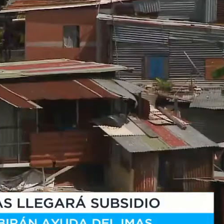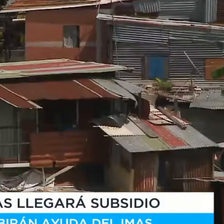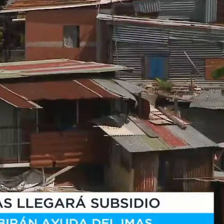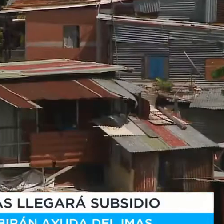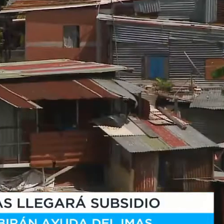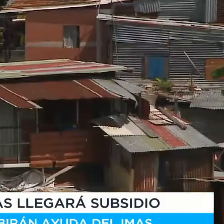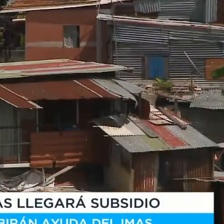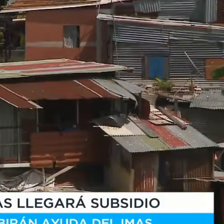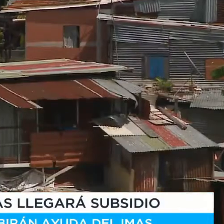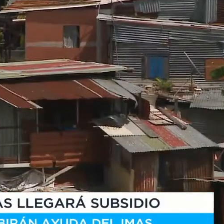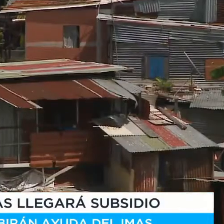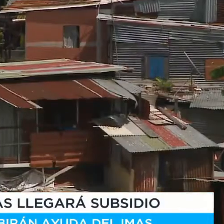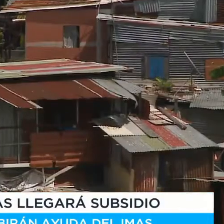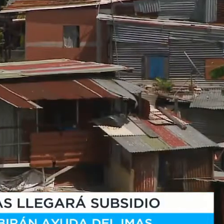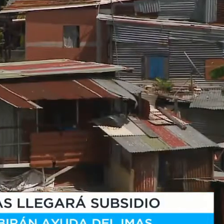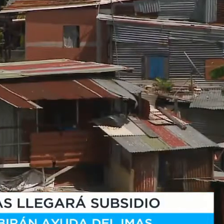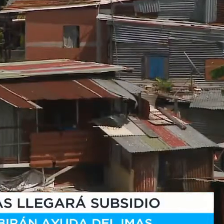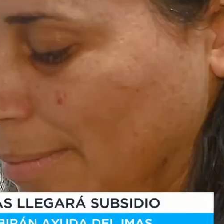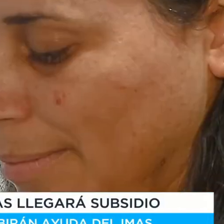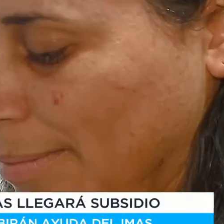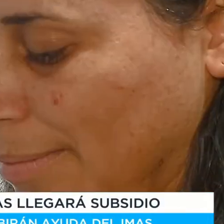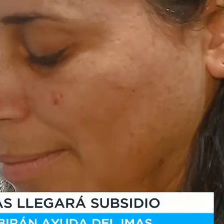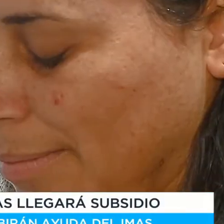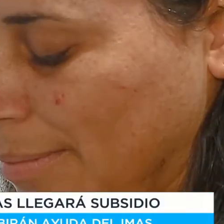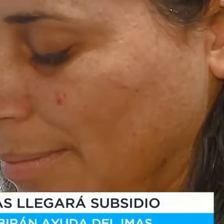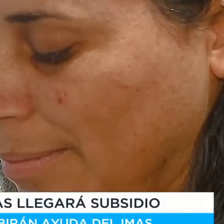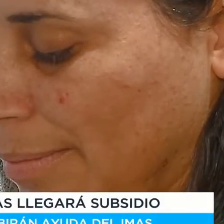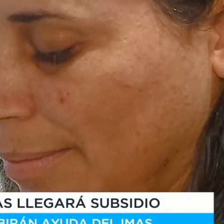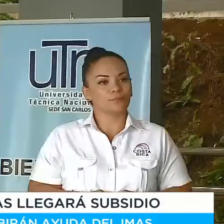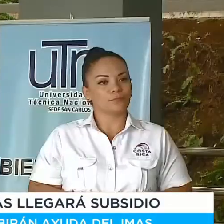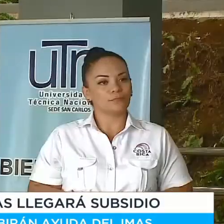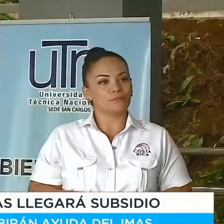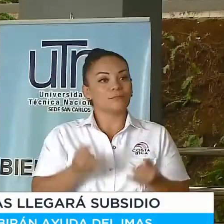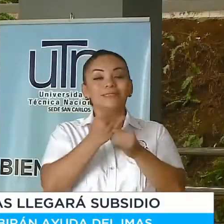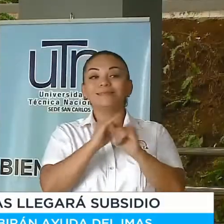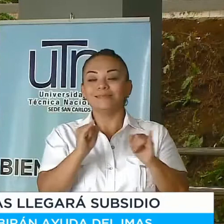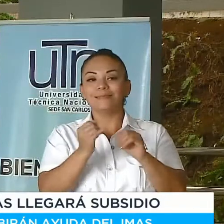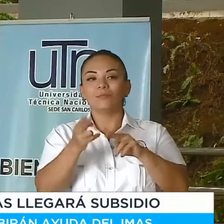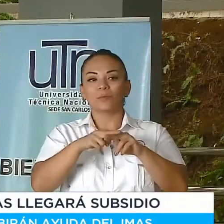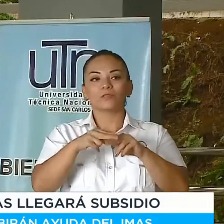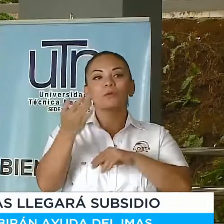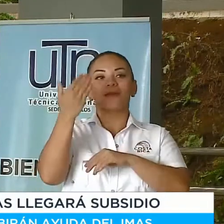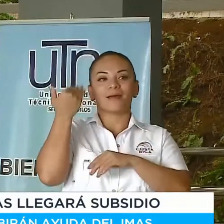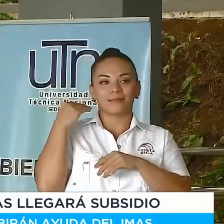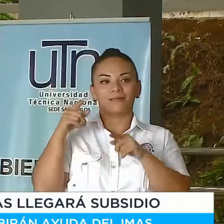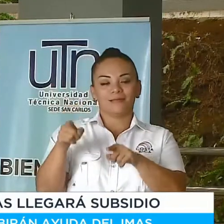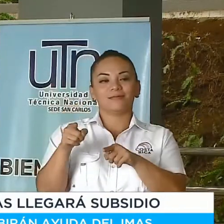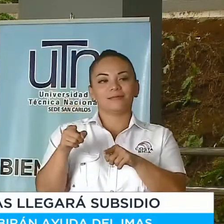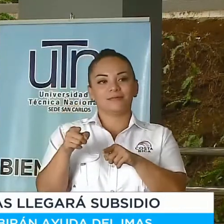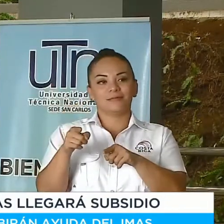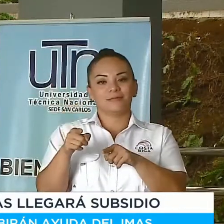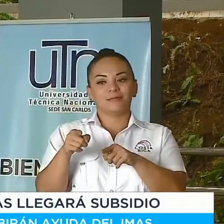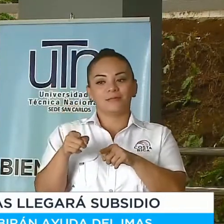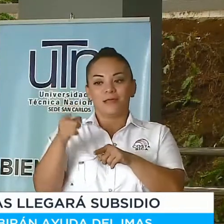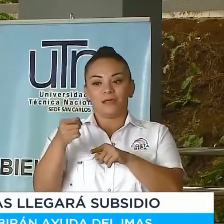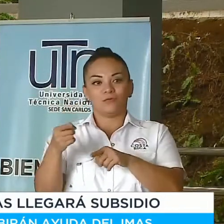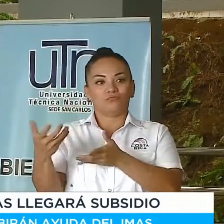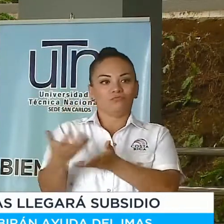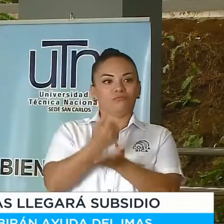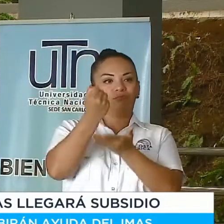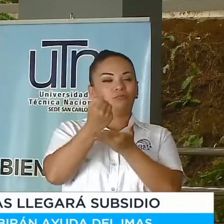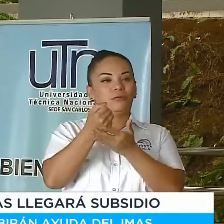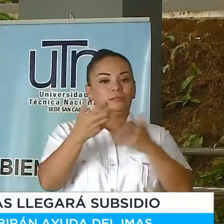Costa Rica sin el impuesto, sin el arancel que antes les iba a los industriales.